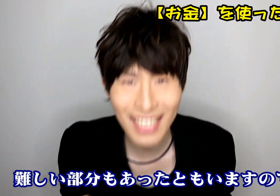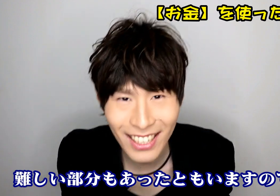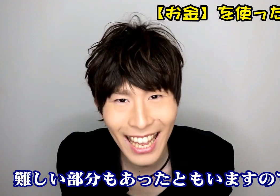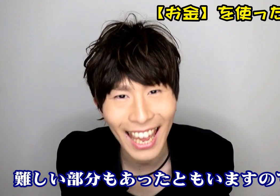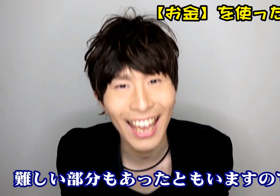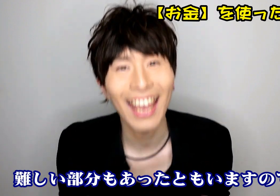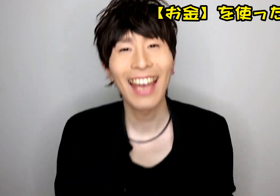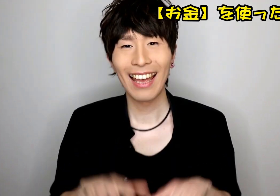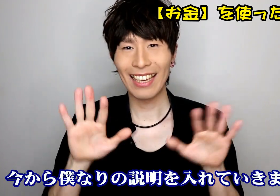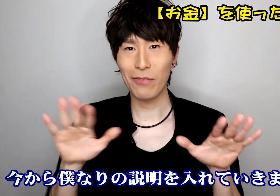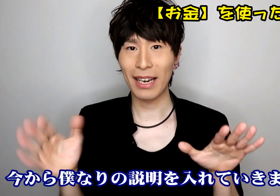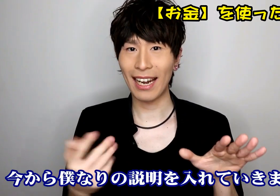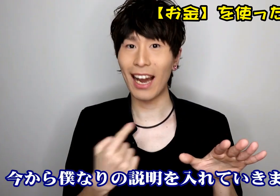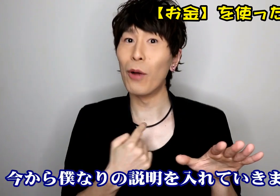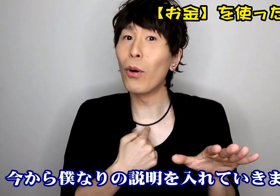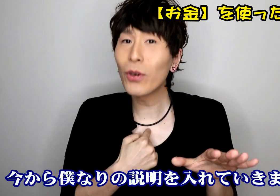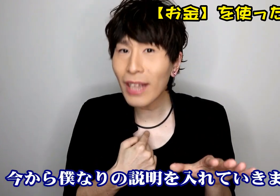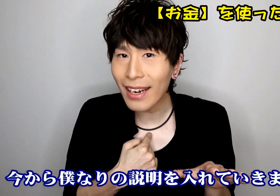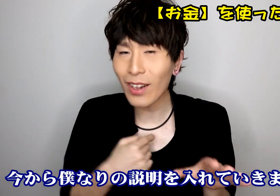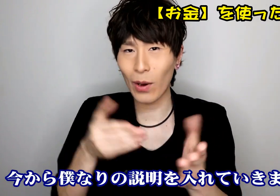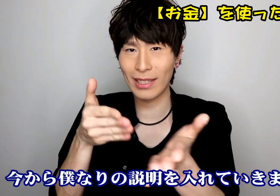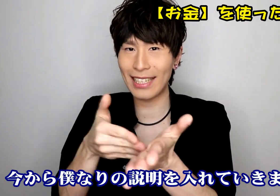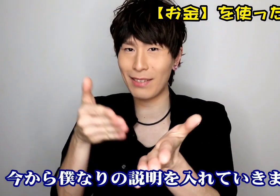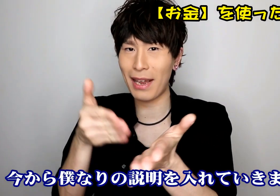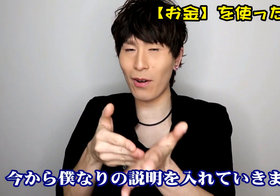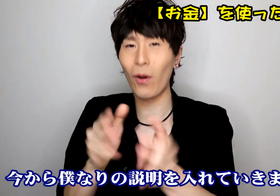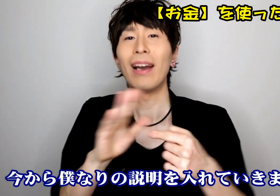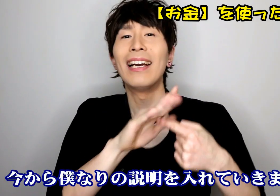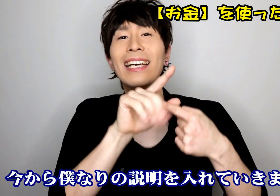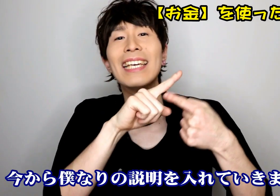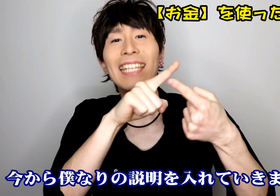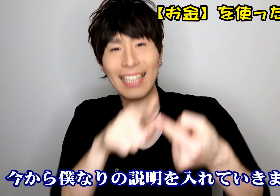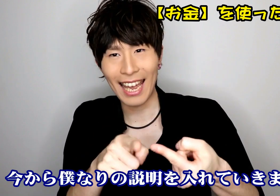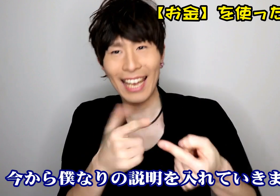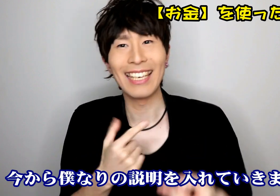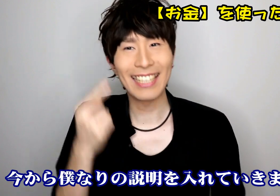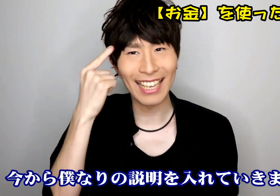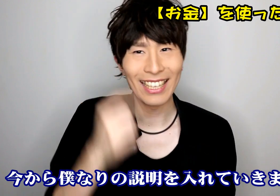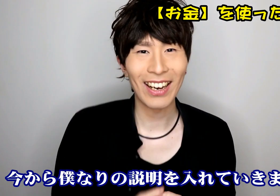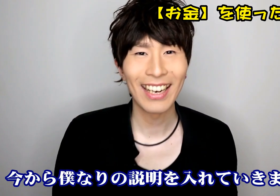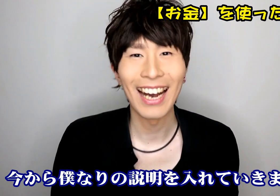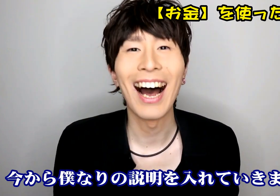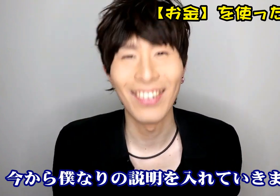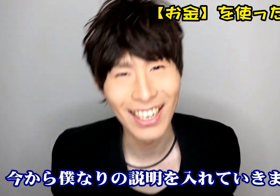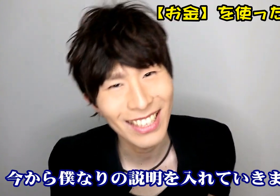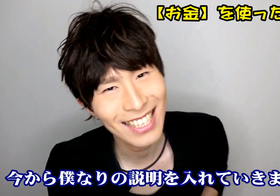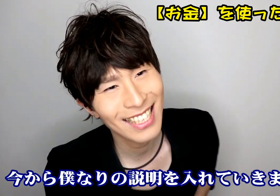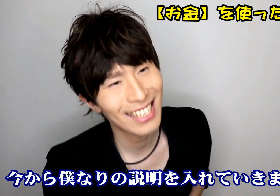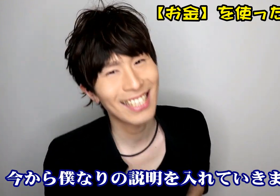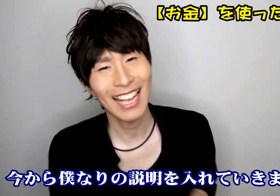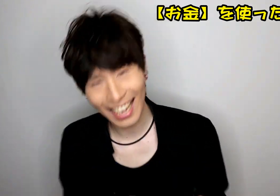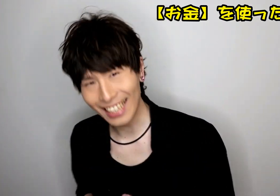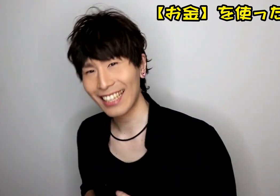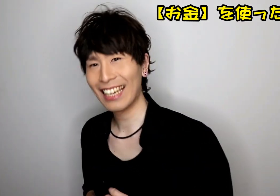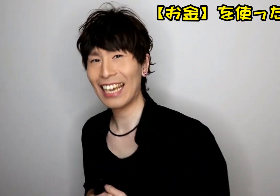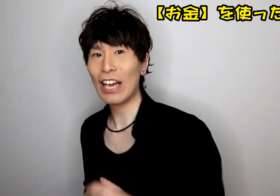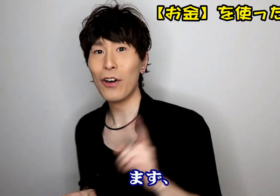ので、今から僕なりの説明を入れていきたいなと思います。はい、ま